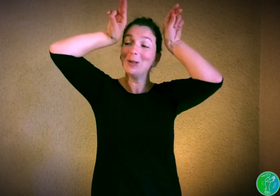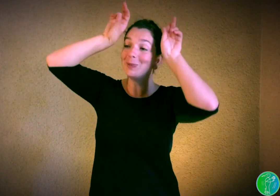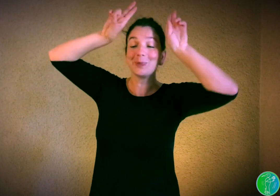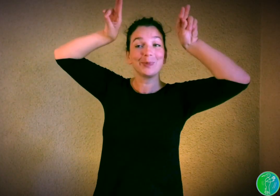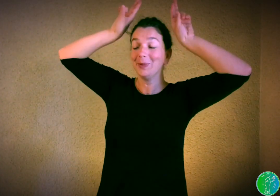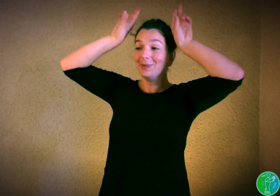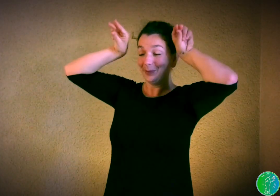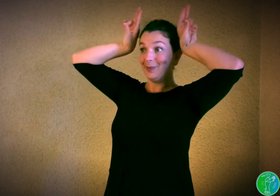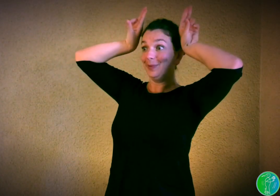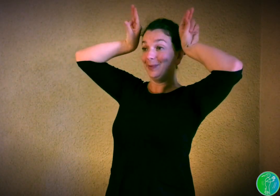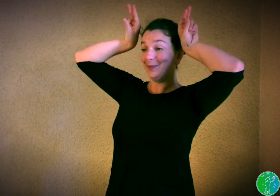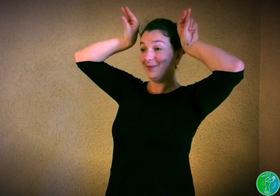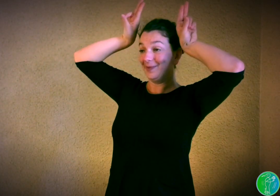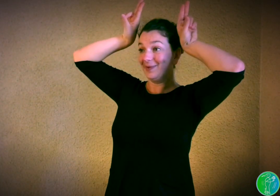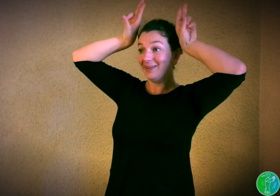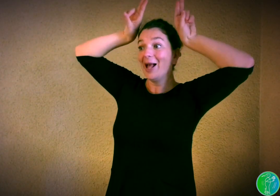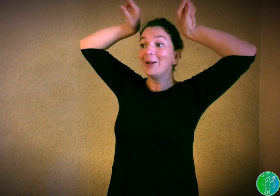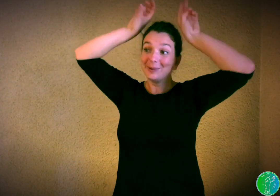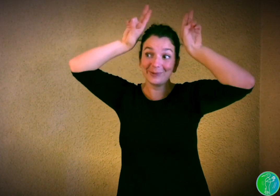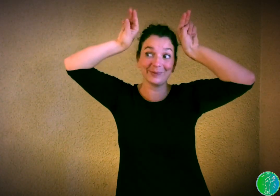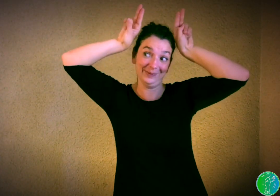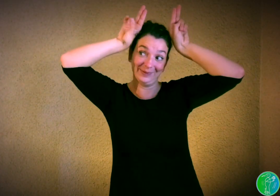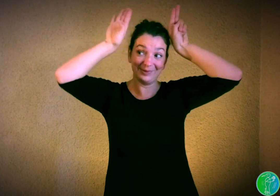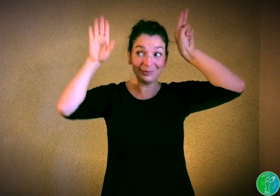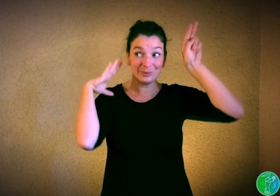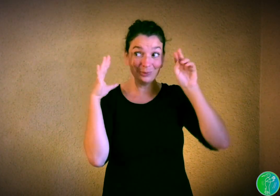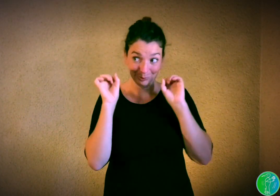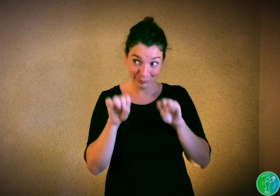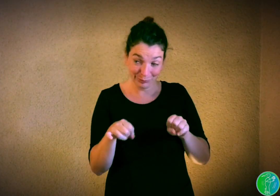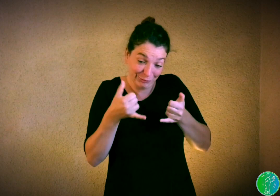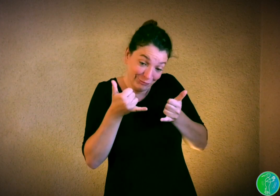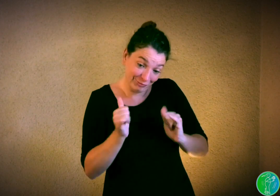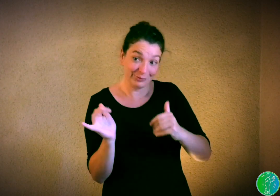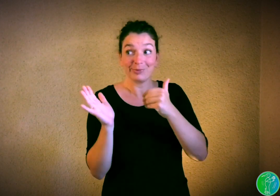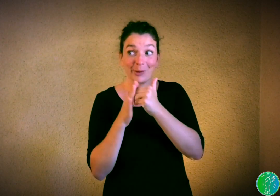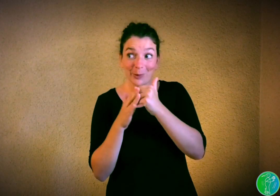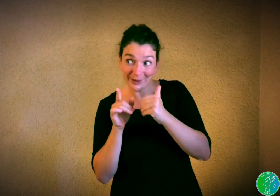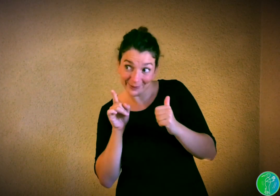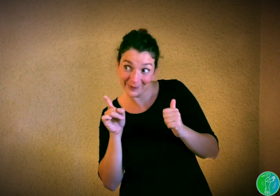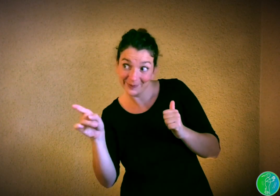« Est-ce que je peux m'asseoir sur ta pierre ? Je voyage et je voudrais me reposer. »